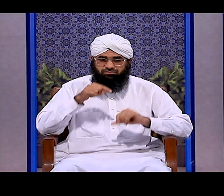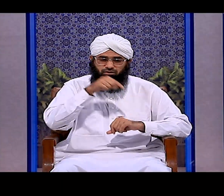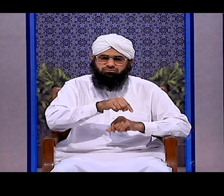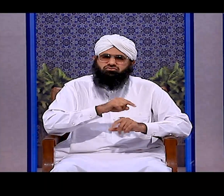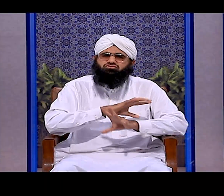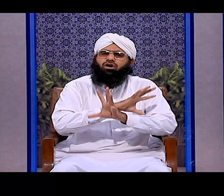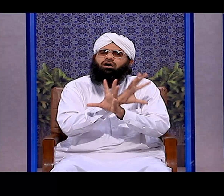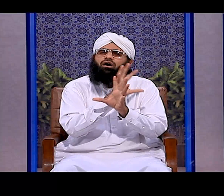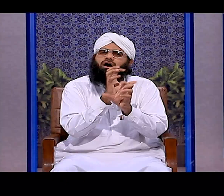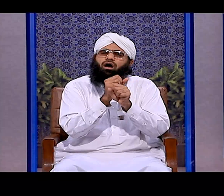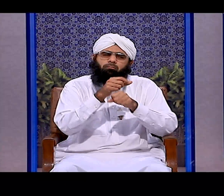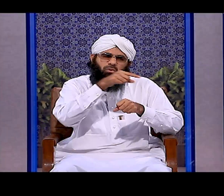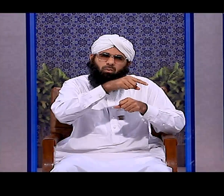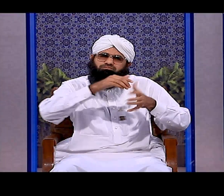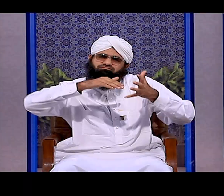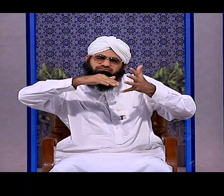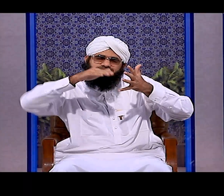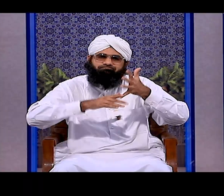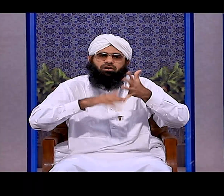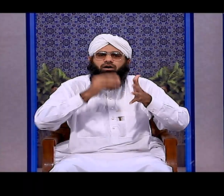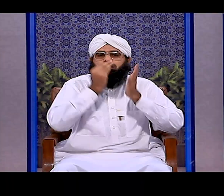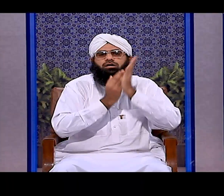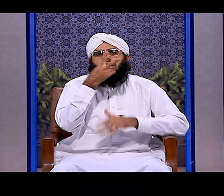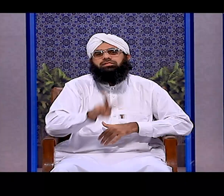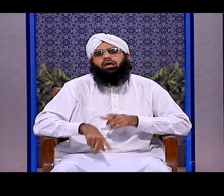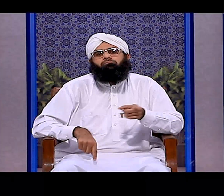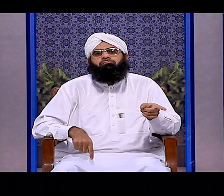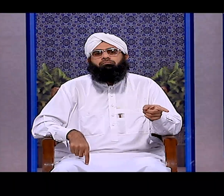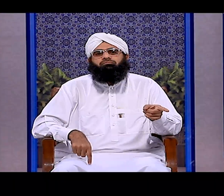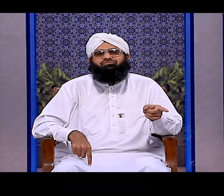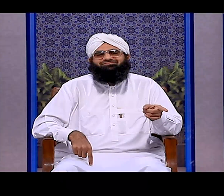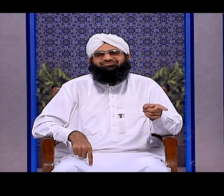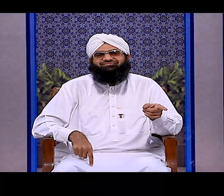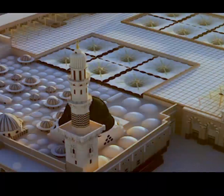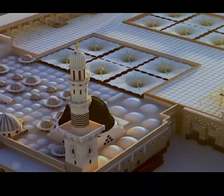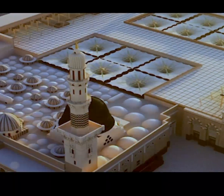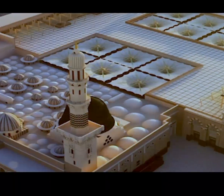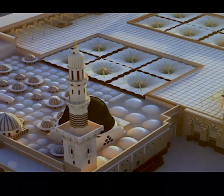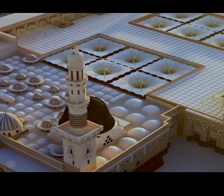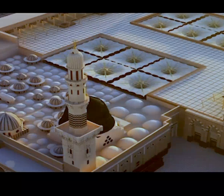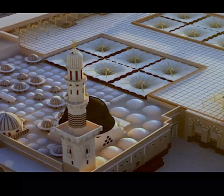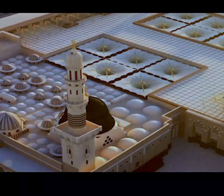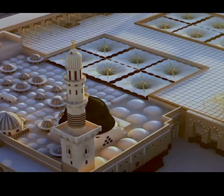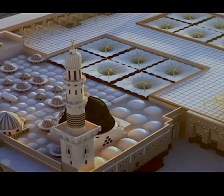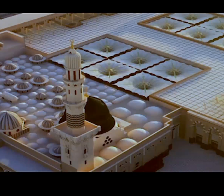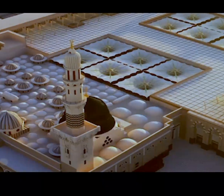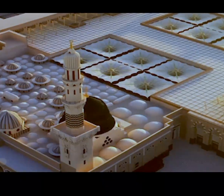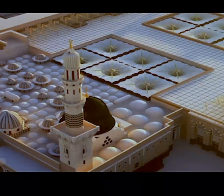علیہ وآلہ وسلم نے فرمایا، یہ سب سے کم رتبہ جنتی ہوگا۔ صلو علی الحبیب صلی